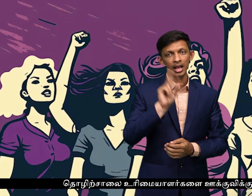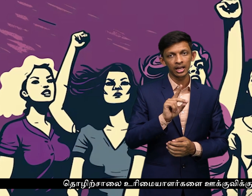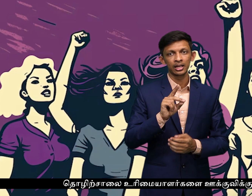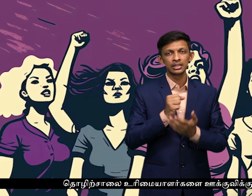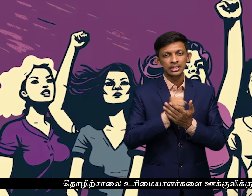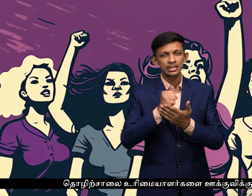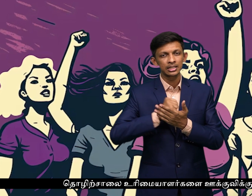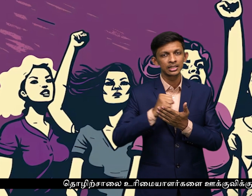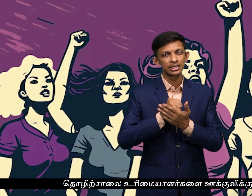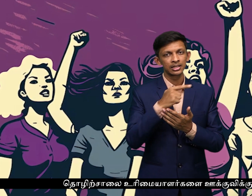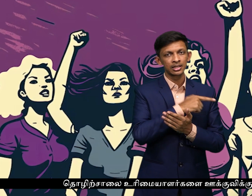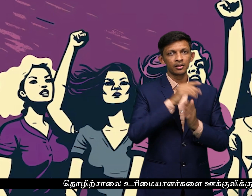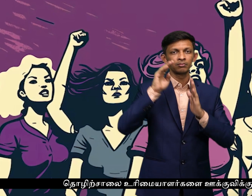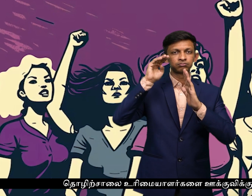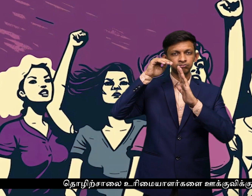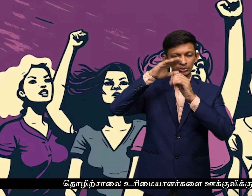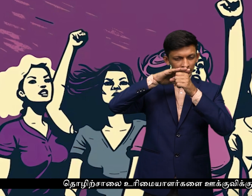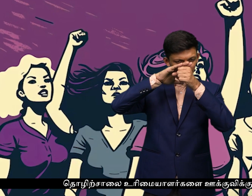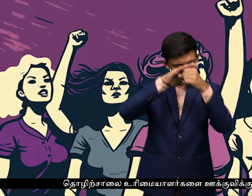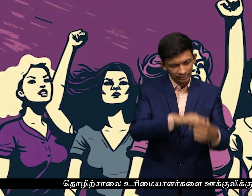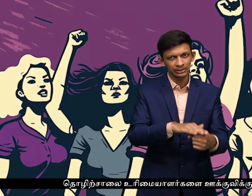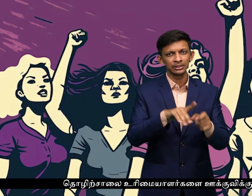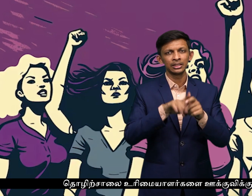தொழிற்சாலை உரிமையாளர்களை ஊக்குவிக்கும் வகையில்